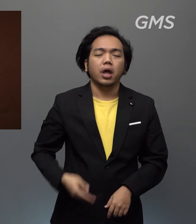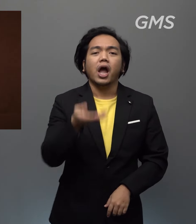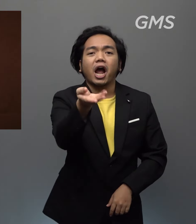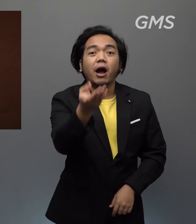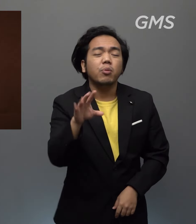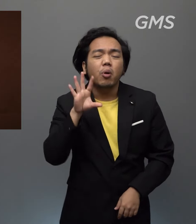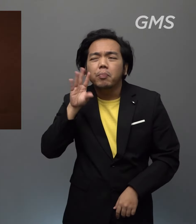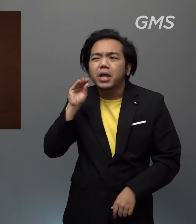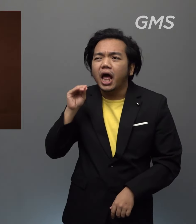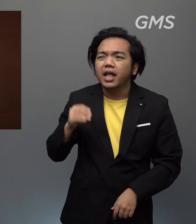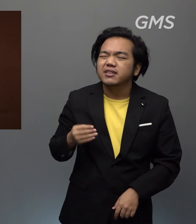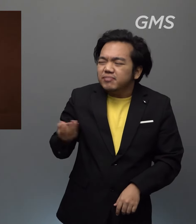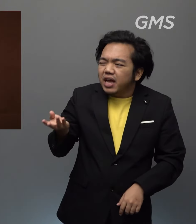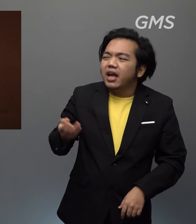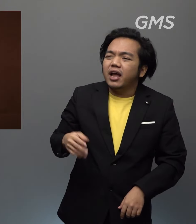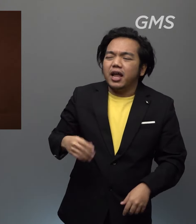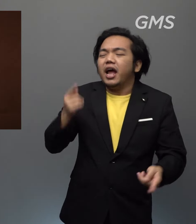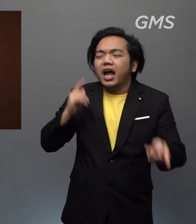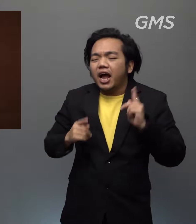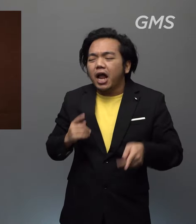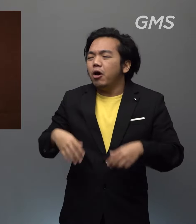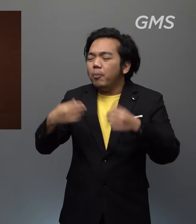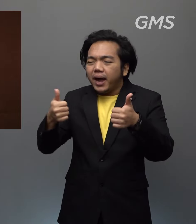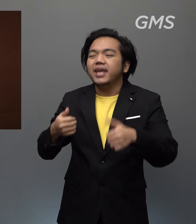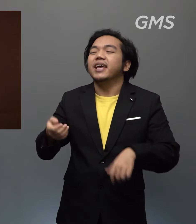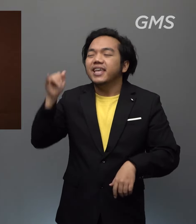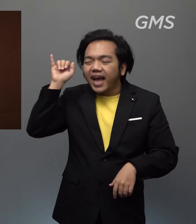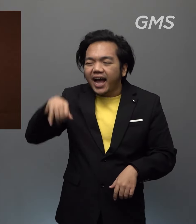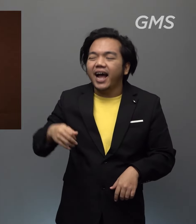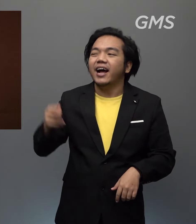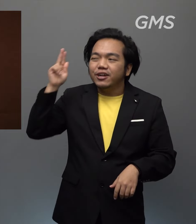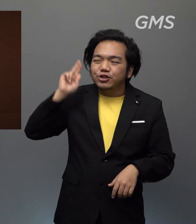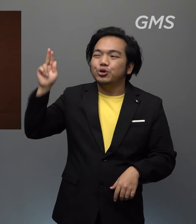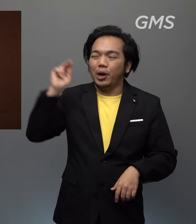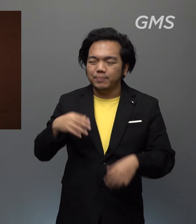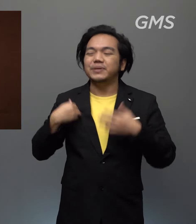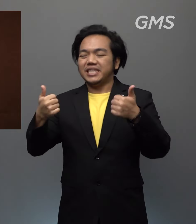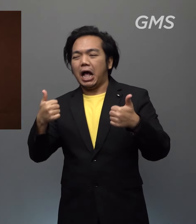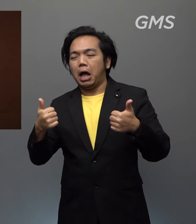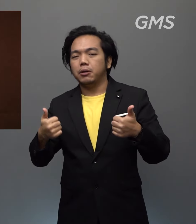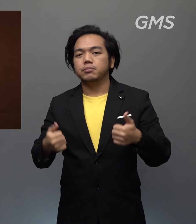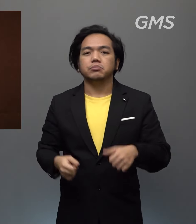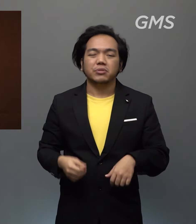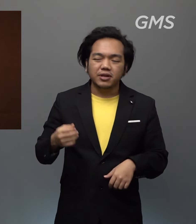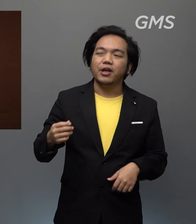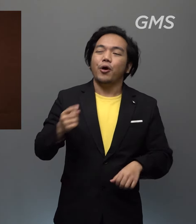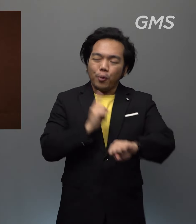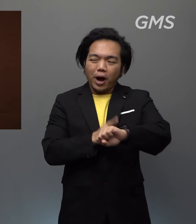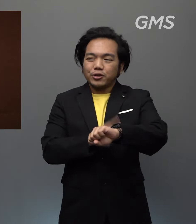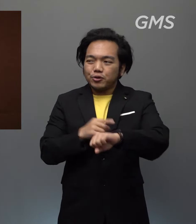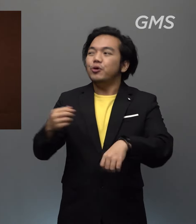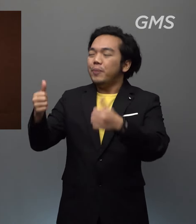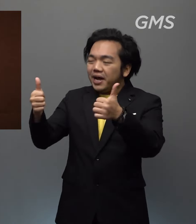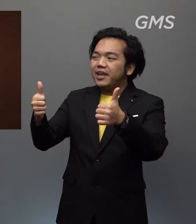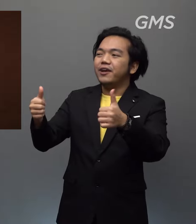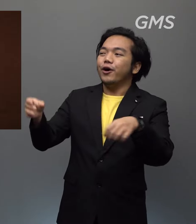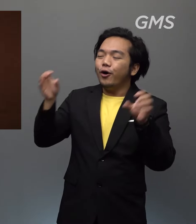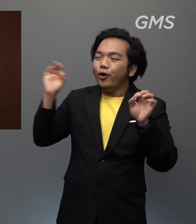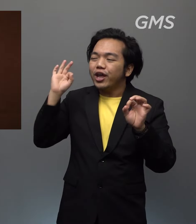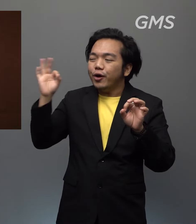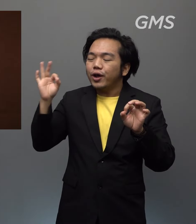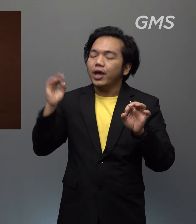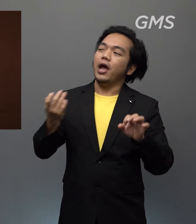situasi seolah-olah mendukung, lalu Tuhan menyatakan kehendaknya. Nah kayaknya itu adalah masa yang paling tepat untuk kita beriman